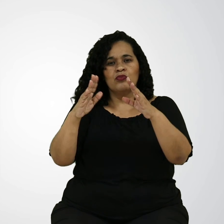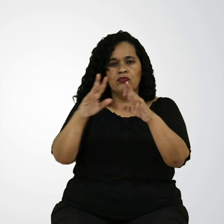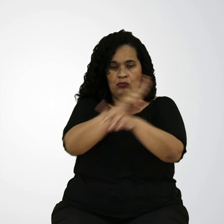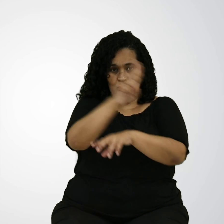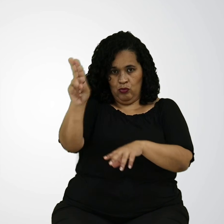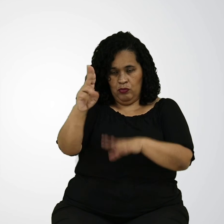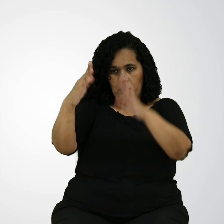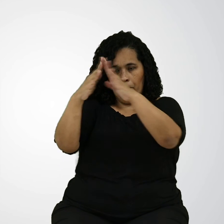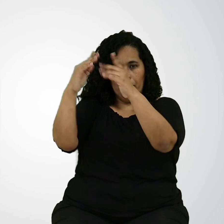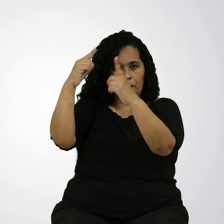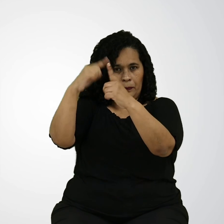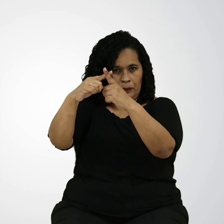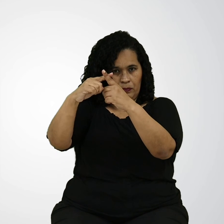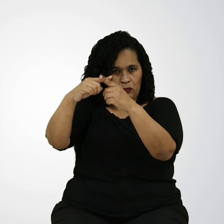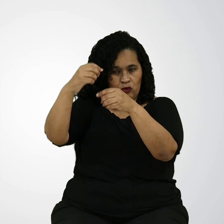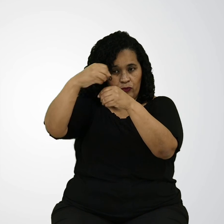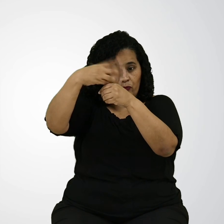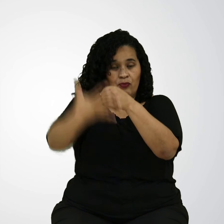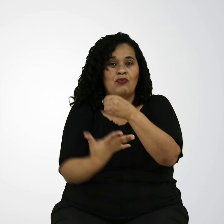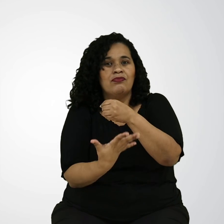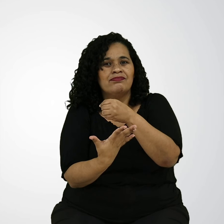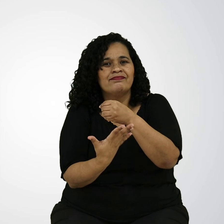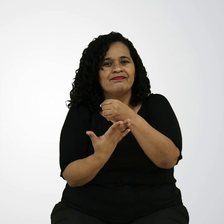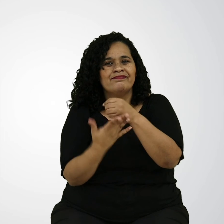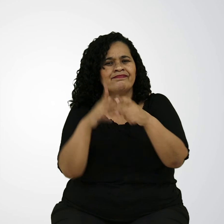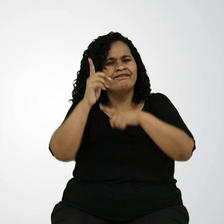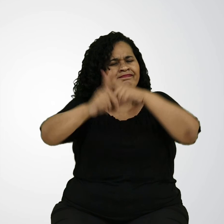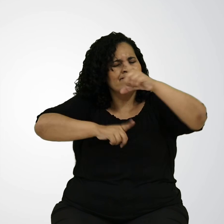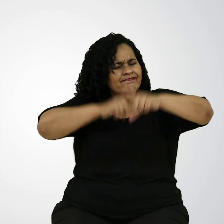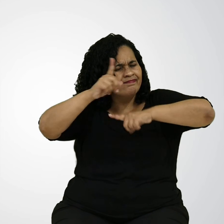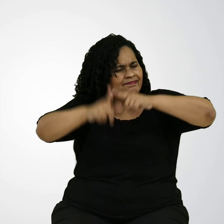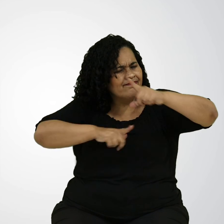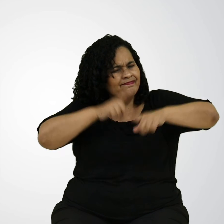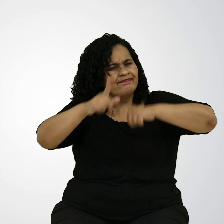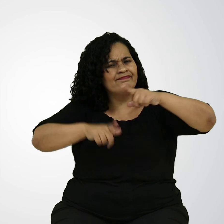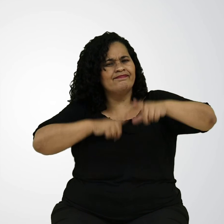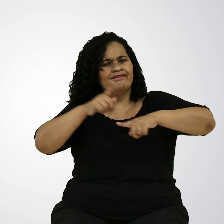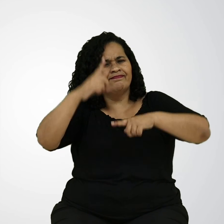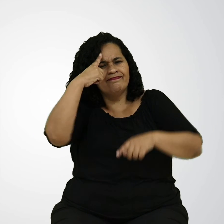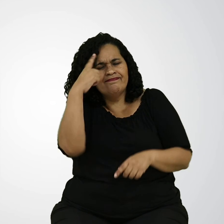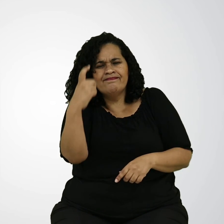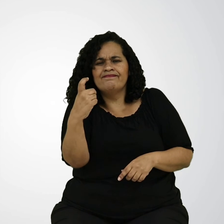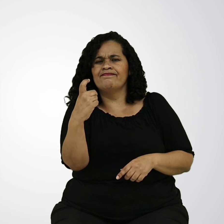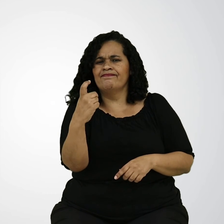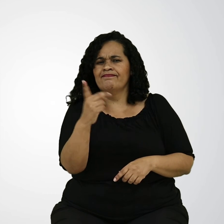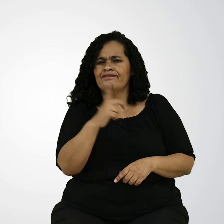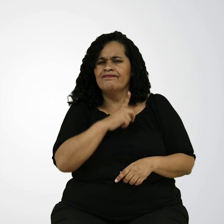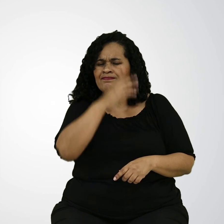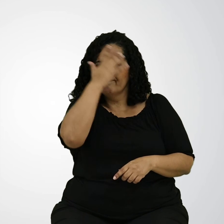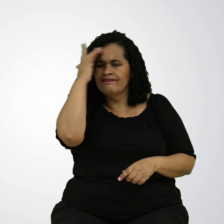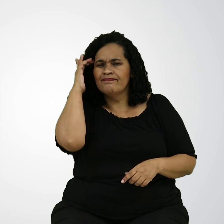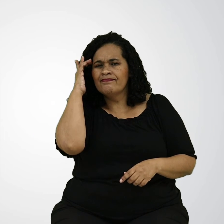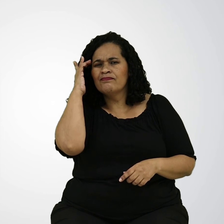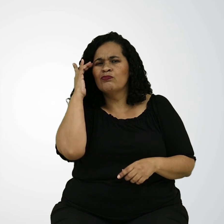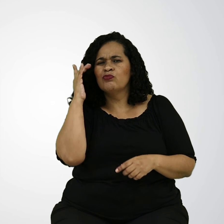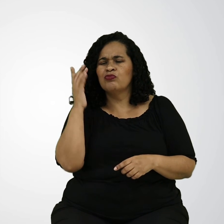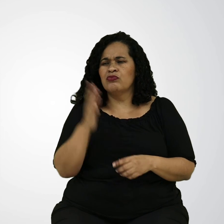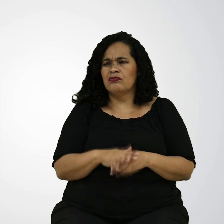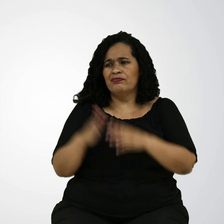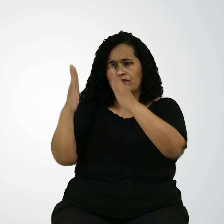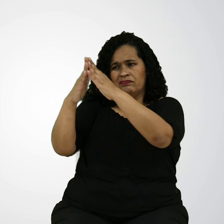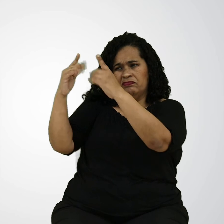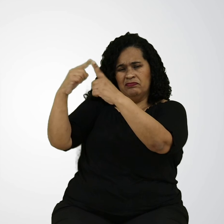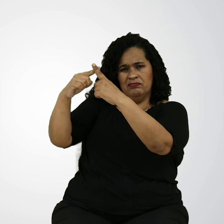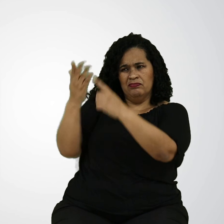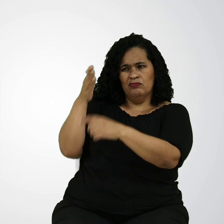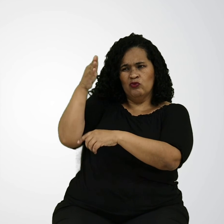que ele tenta trabalhar a ideia de por que muita gente não quer saber de igreja. E